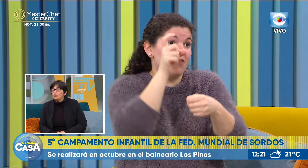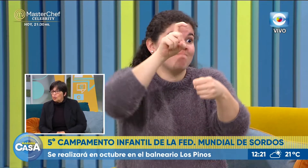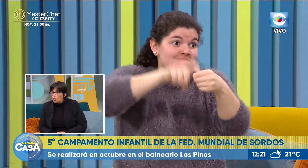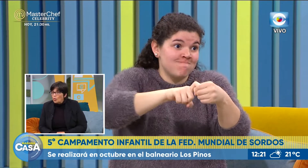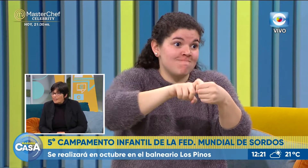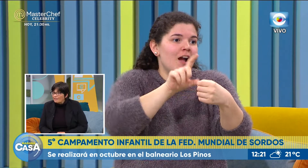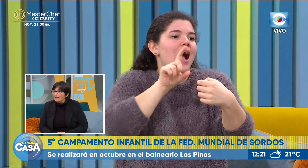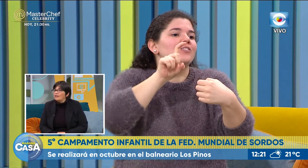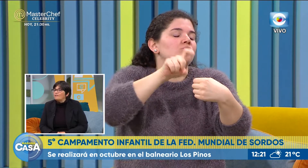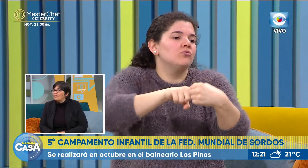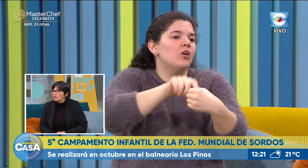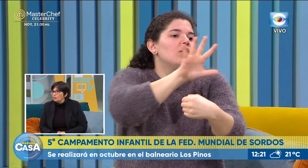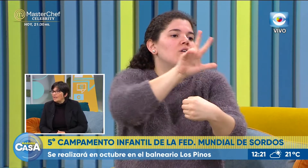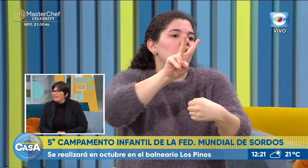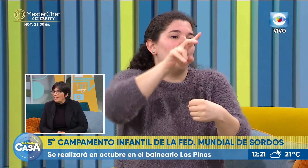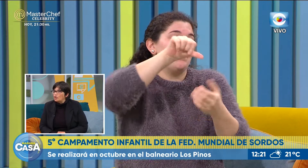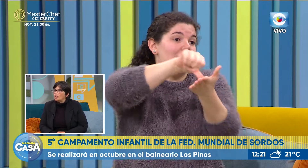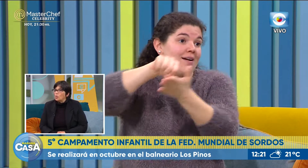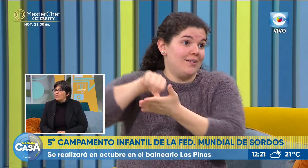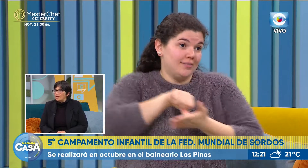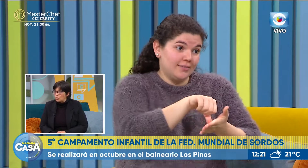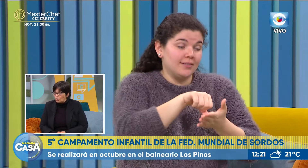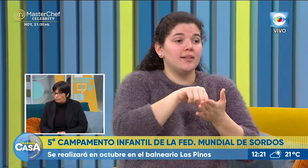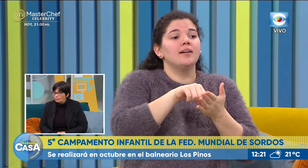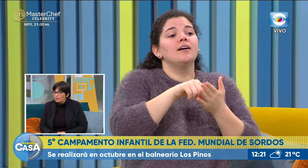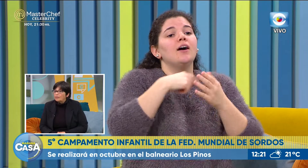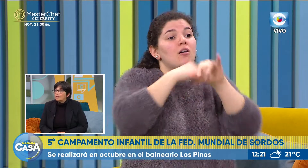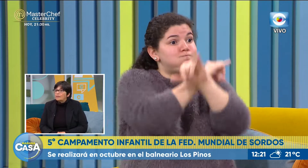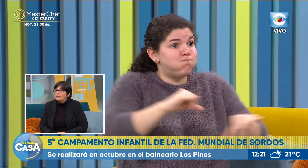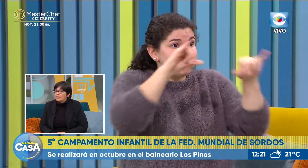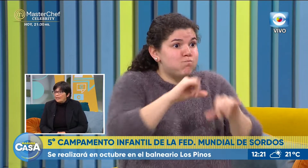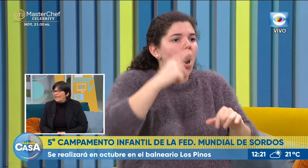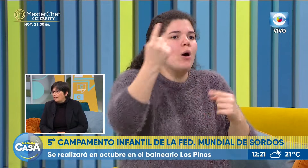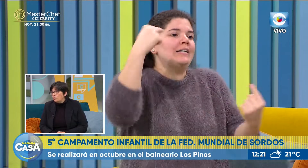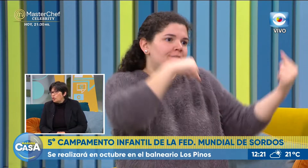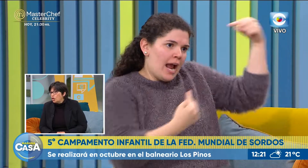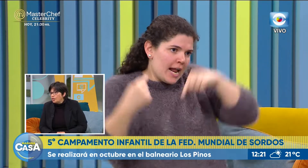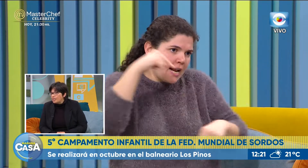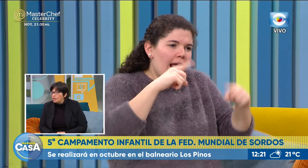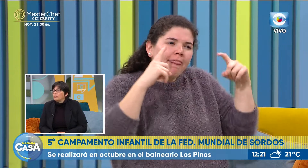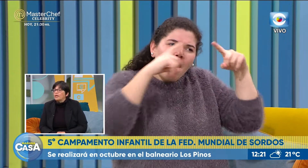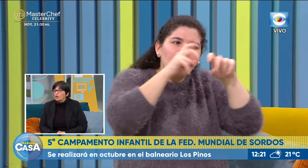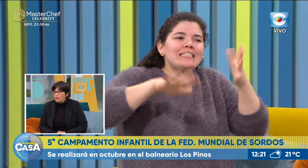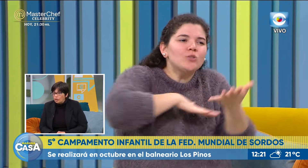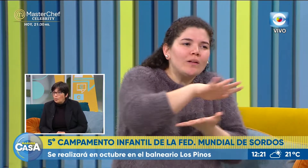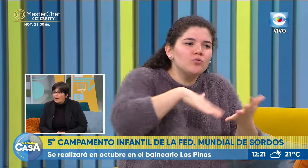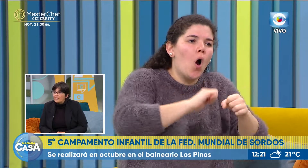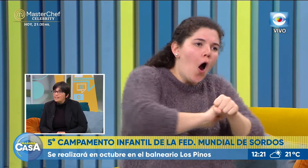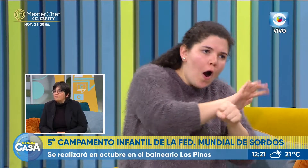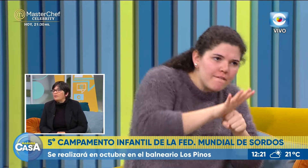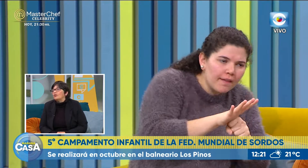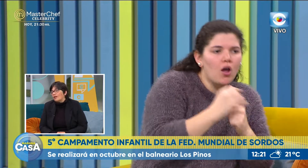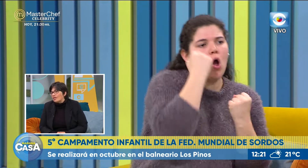nosotros, Uruguay está afiliado a la Federación Mundial desde el año 51. Y la difusión se hizo para los distintos